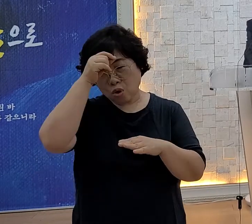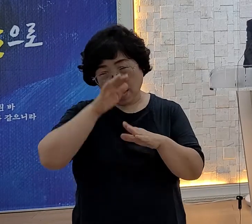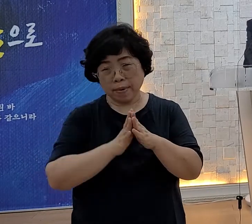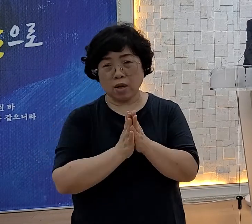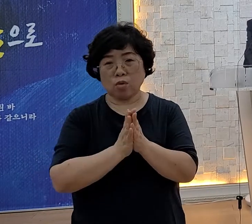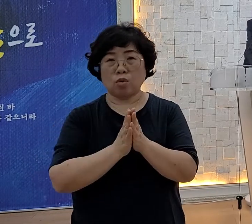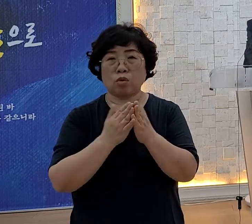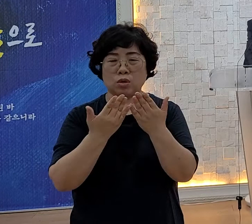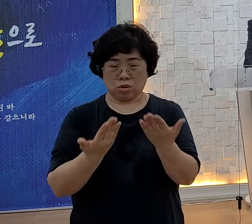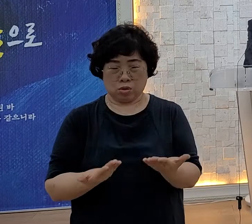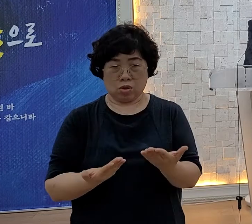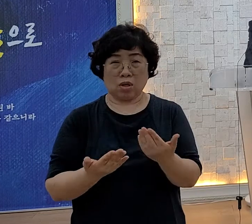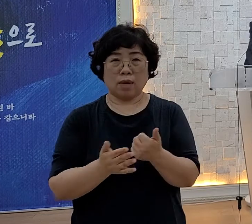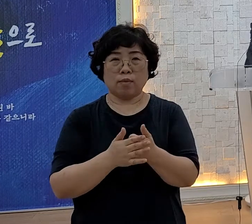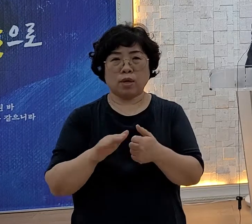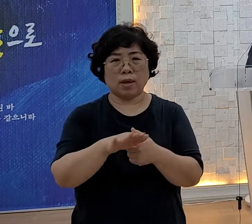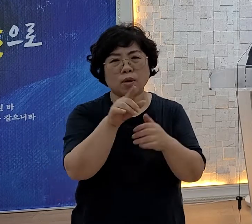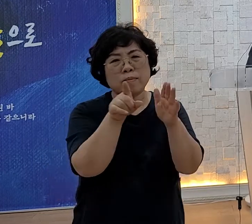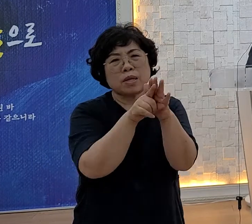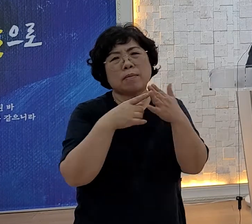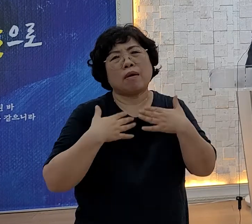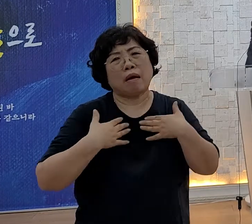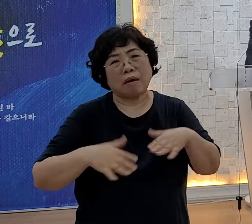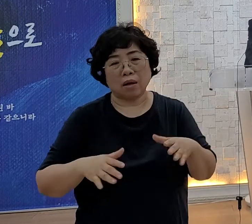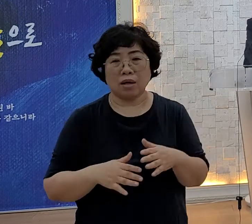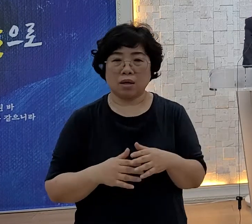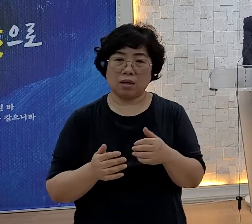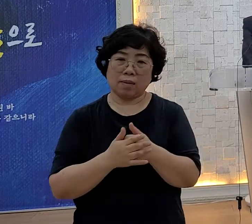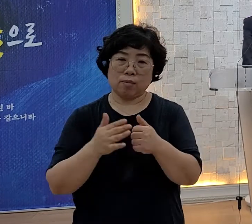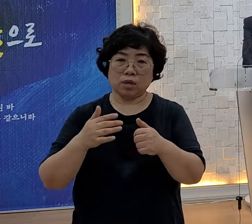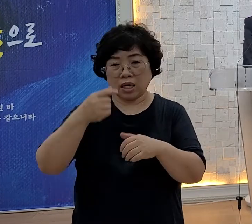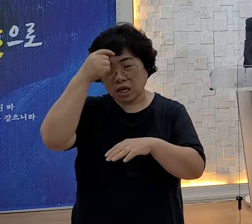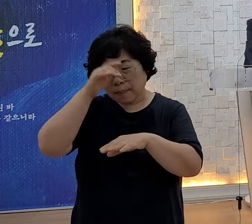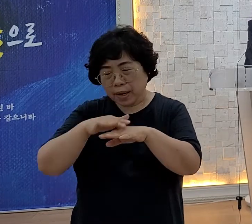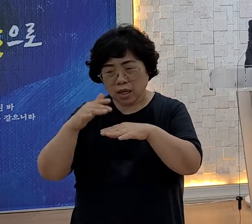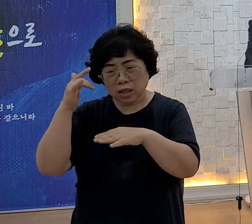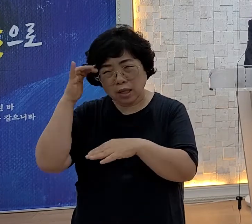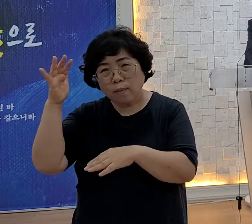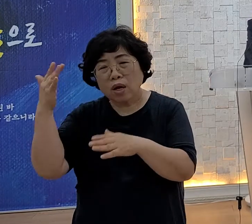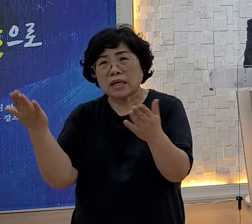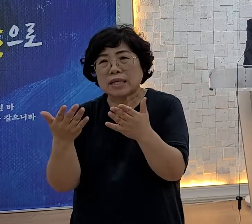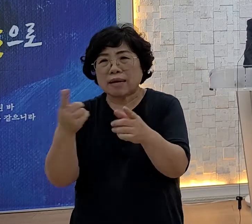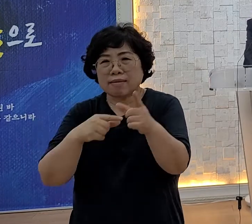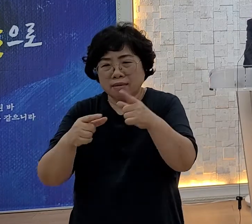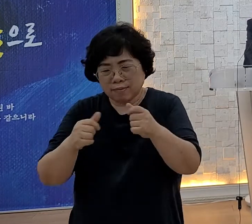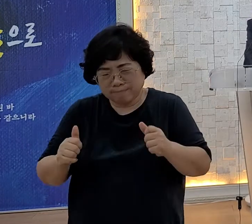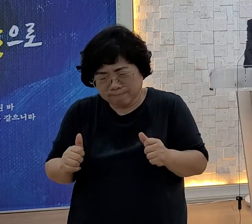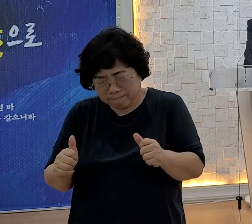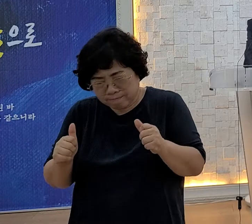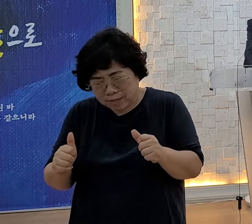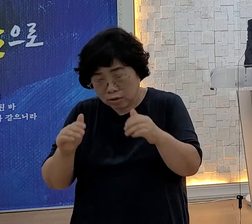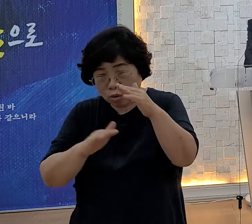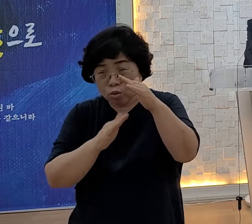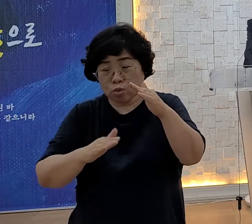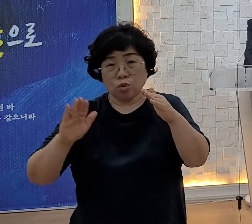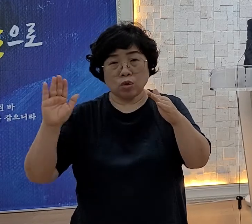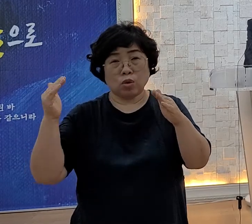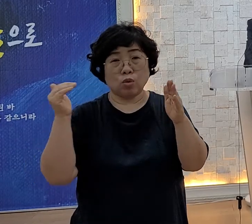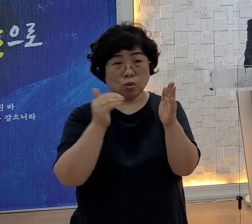우리의 삶이 하나님을 기쁘시게 하며 예배를 사모하는 일에 힘쓰는 그런 모든 성도님들 다